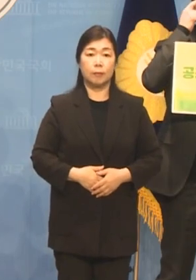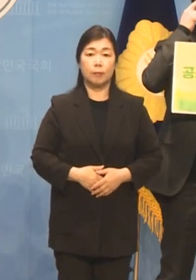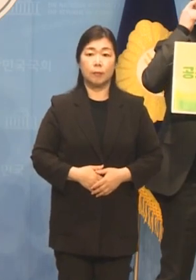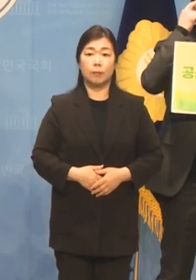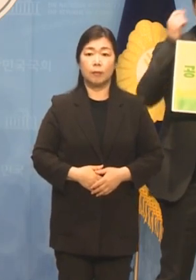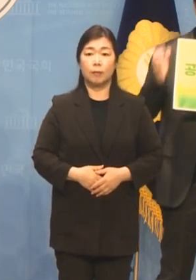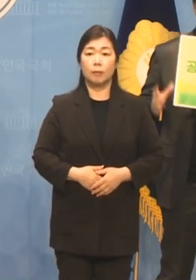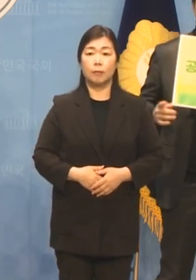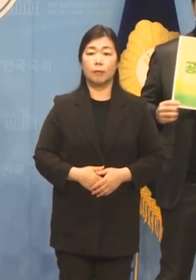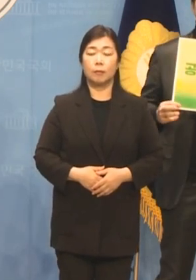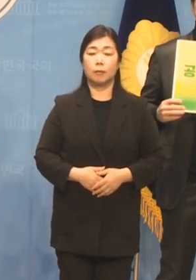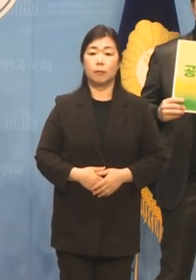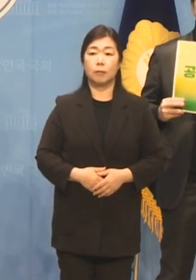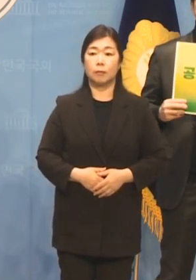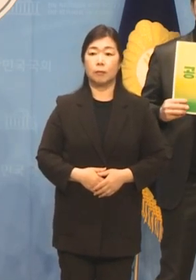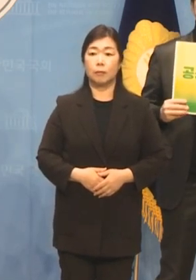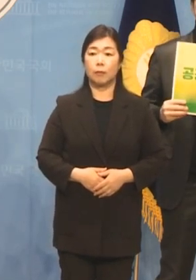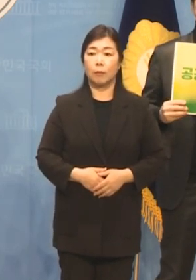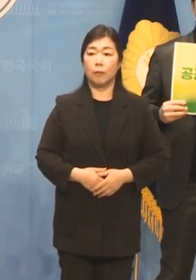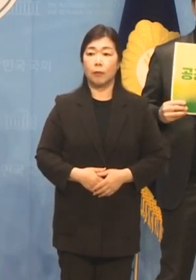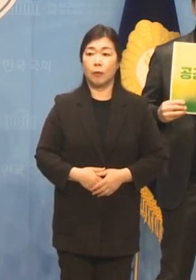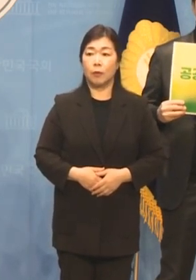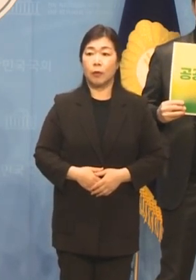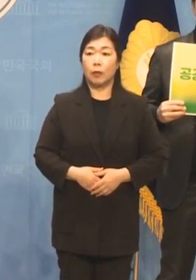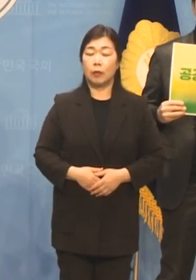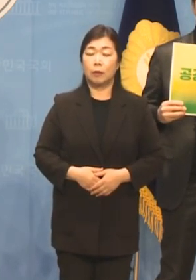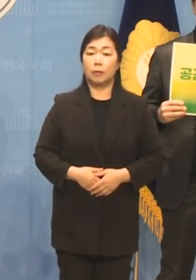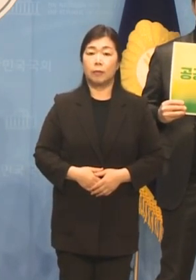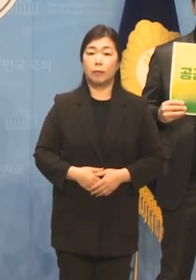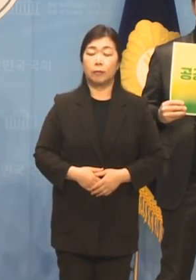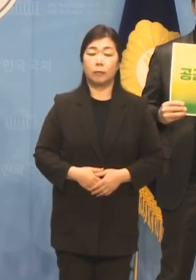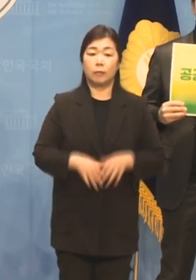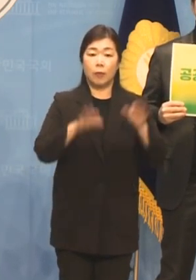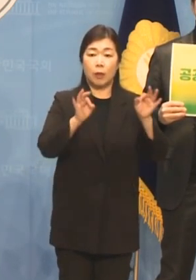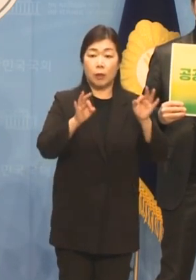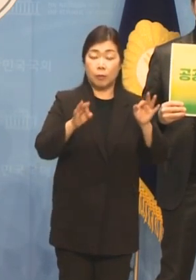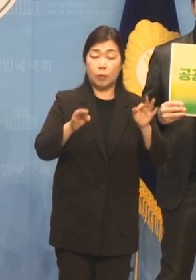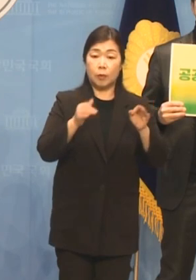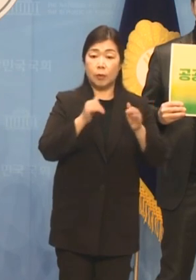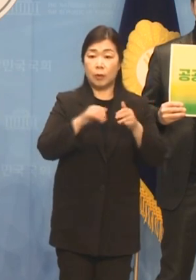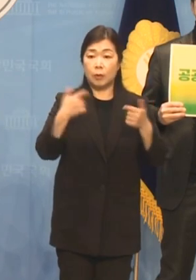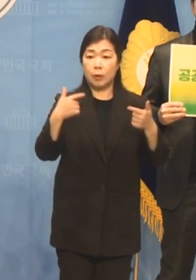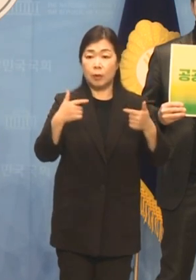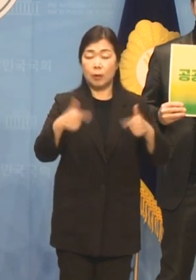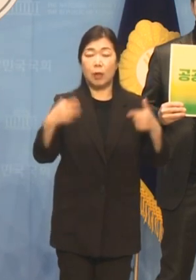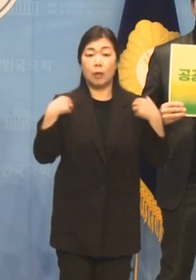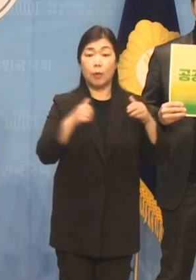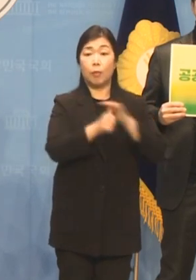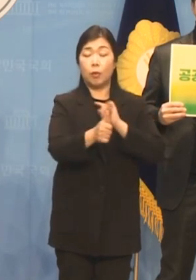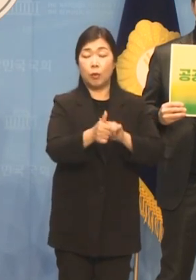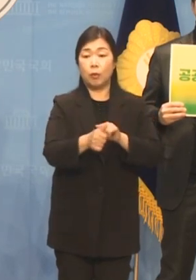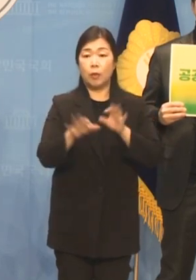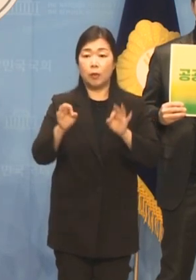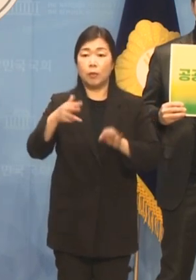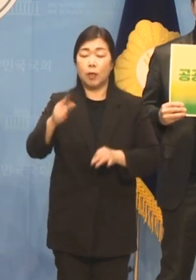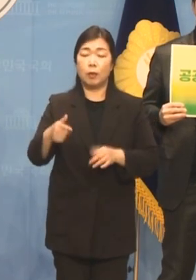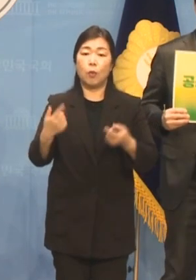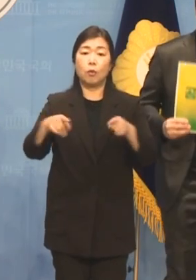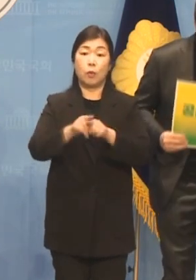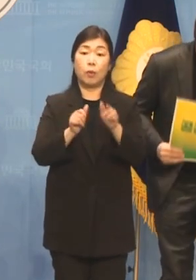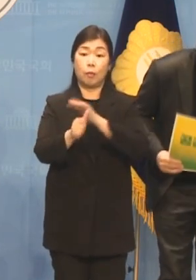하겠습니다. 두 분의 대표님이 다 동시 참석하셨는데요. 김준우 상임 대표님 참석하셨습니다. 김찬희